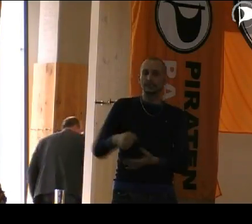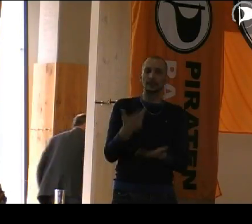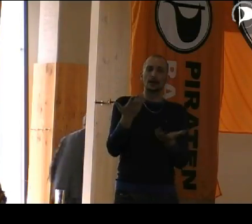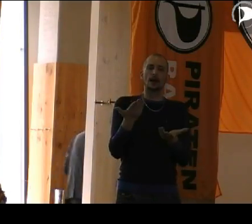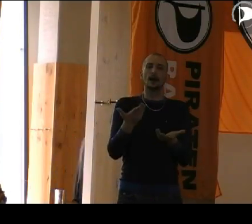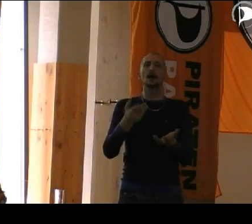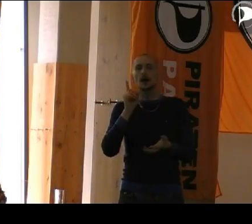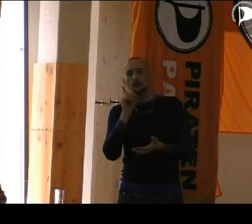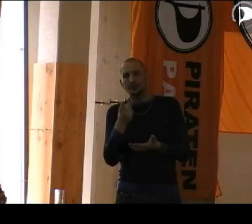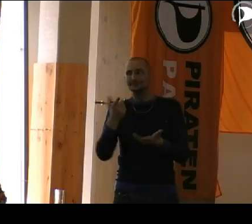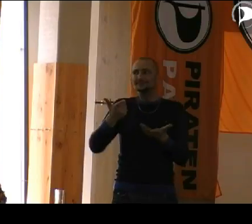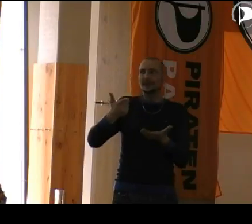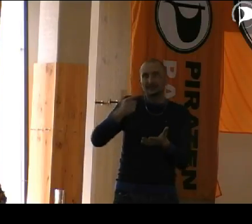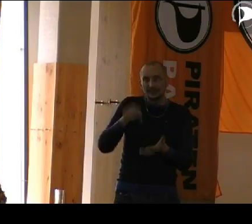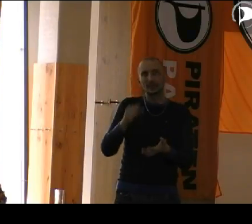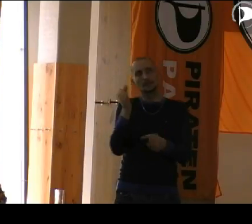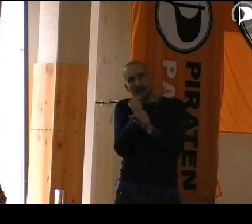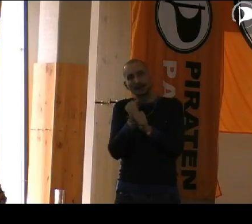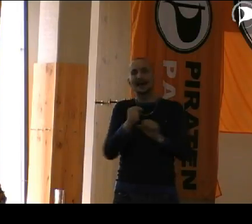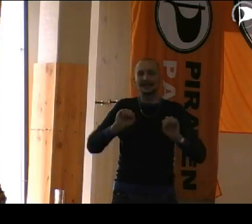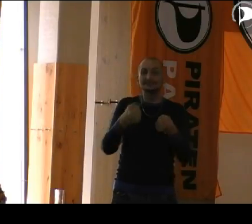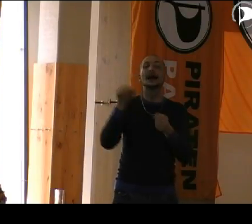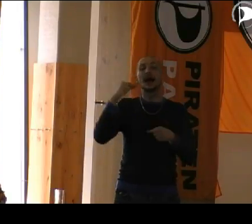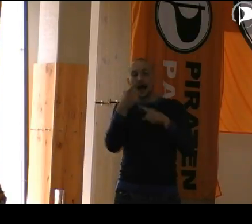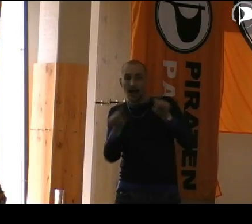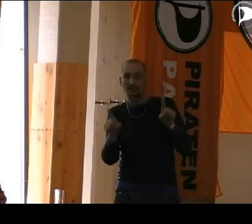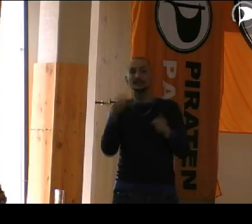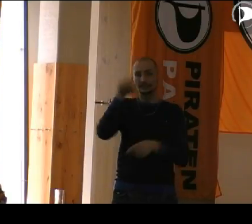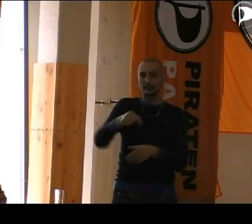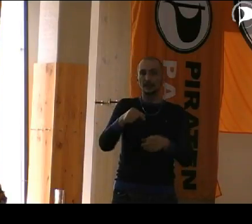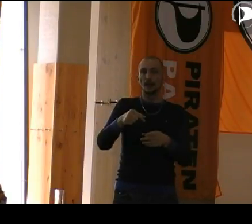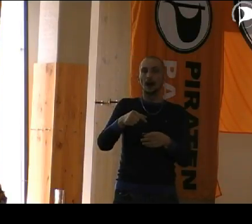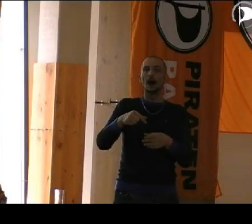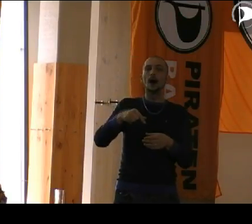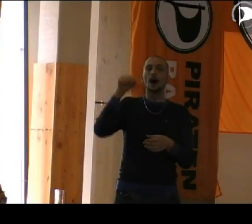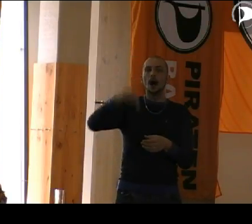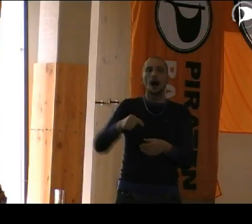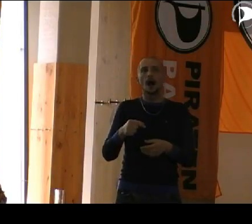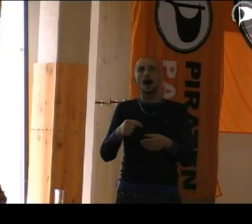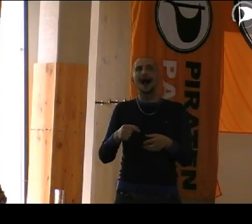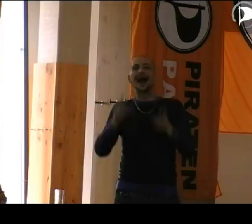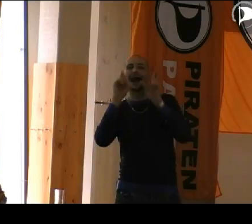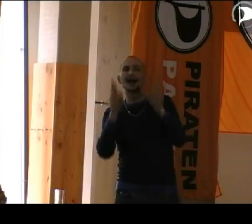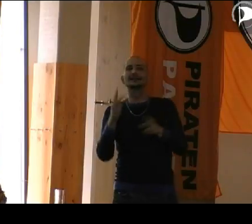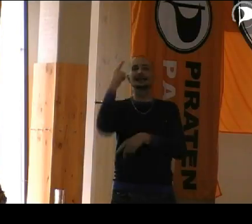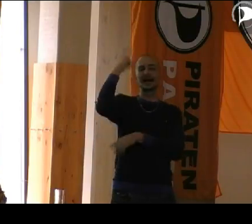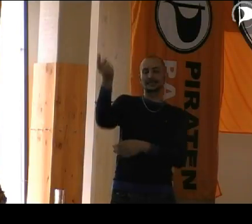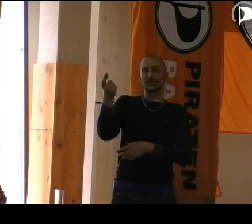noch wesentlicher punkt sind urheberrechte rechte am geistigen eigentum und